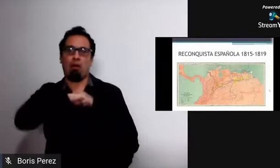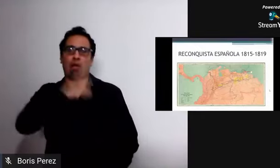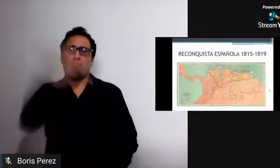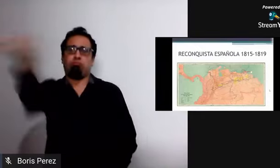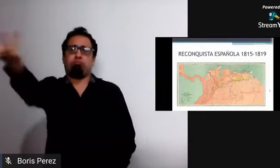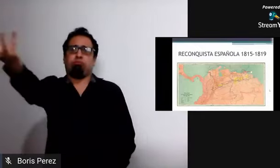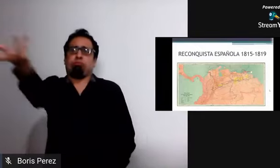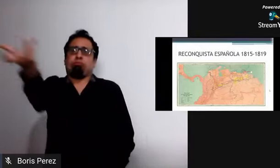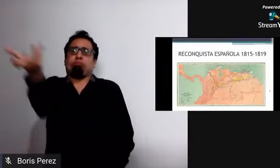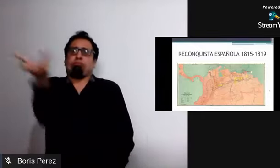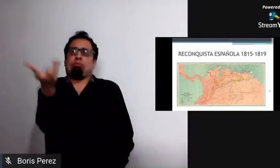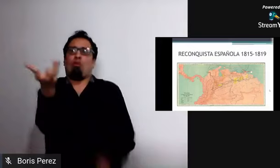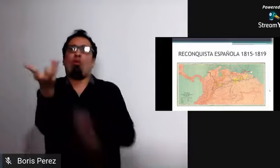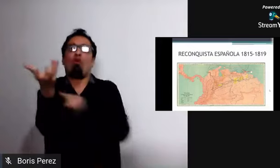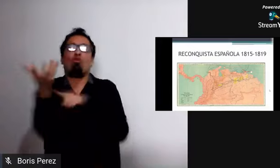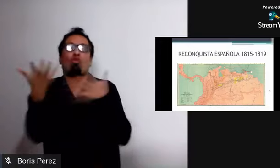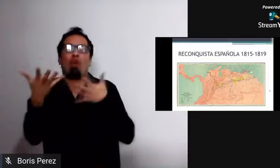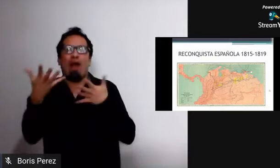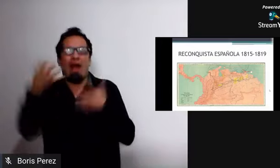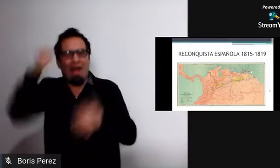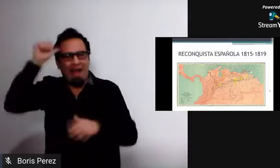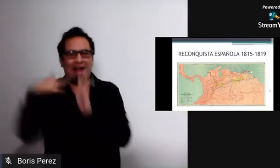bandera que estaba en la parte de arriba,